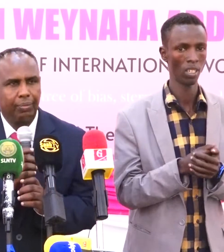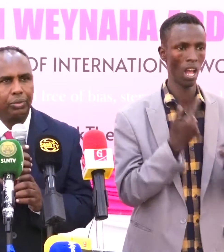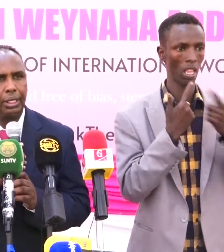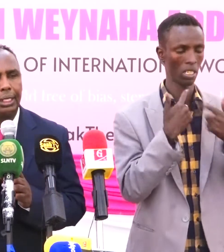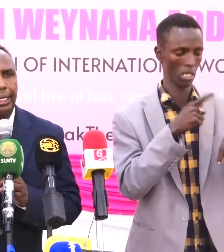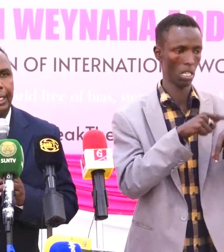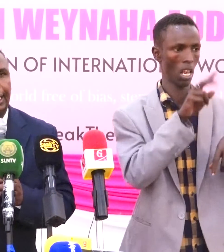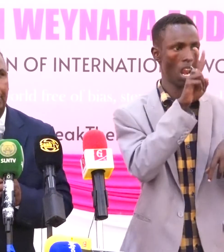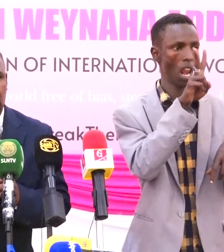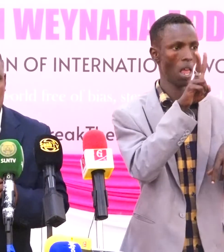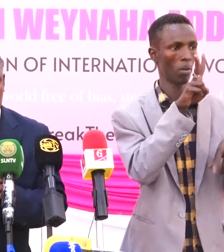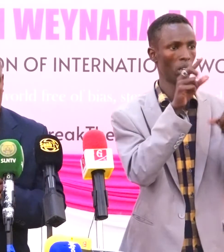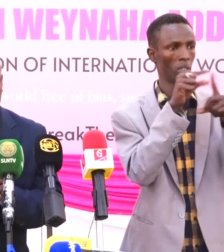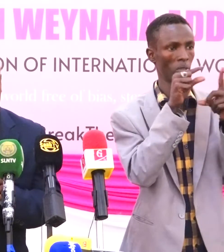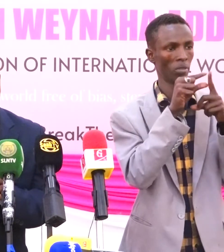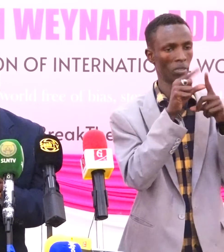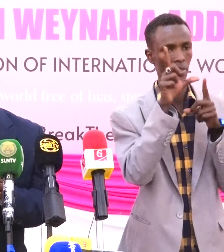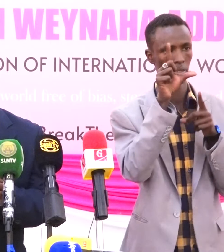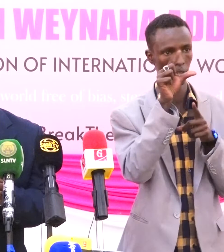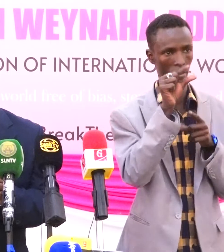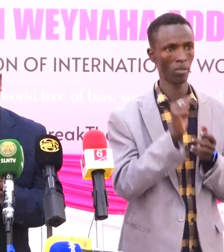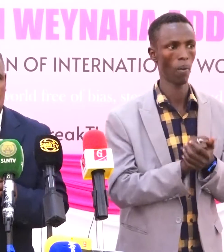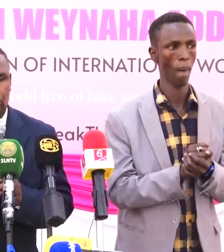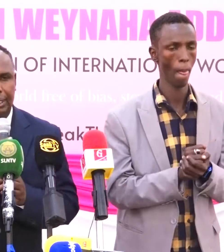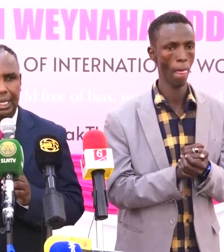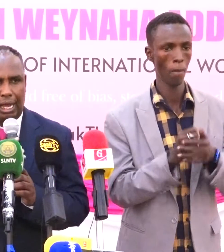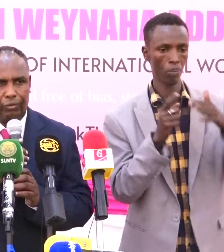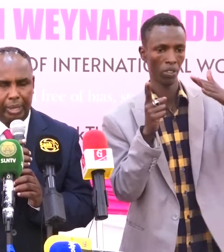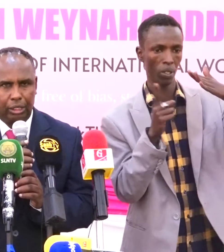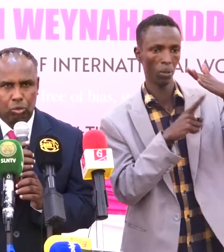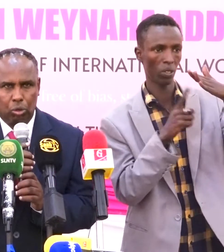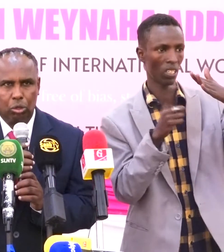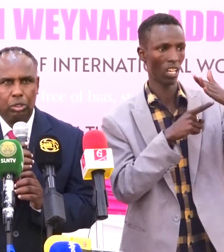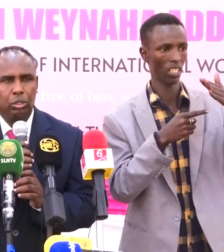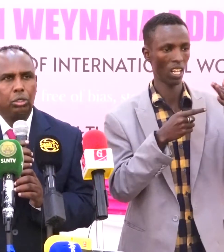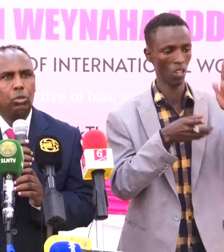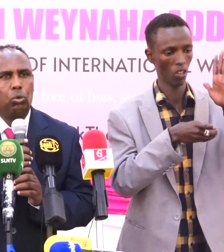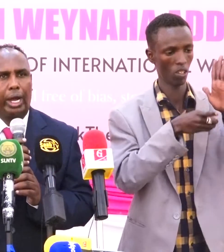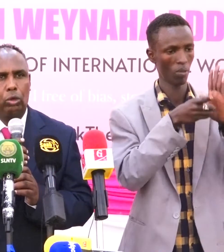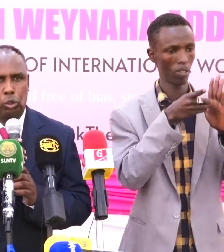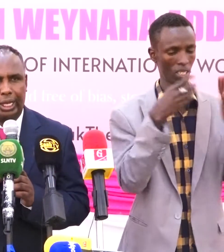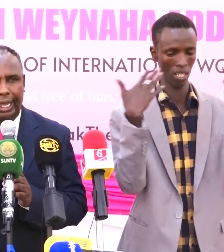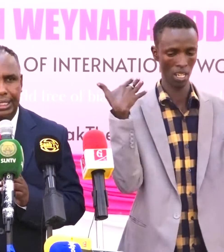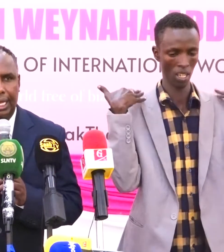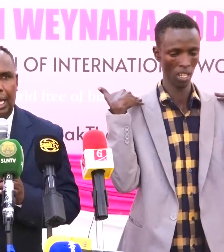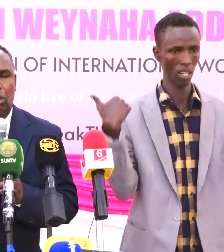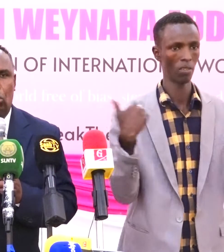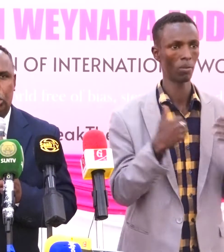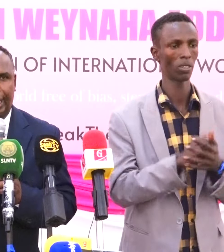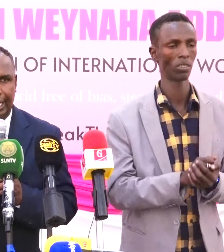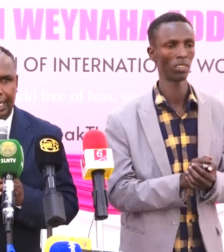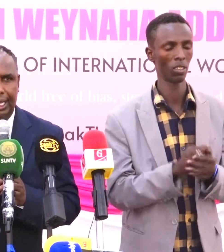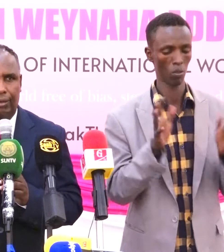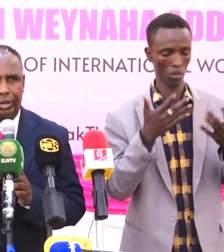الكايقا كلمة دهور وحويا وسارة دهور مالتا عافماتكو waxay u shaqeysaa